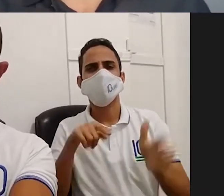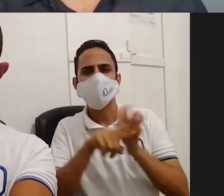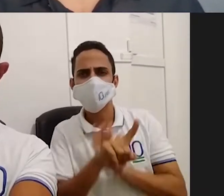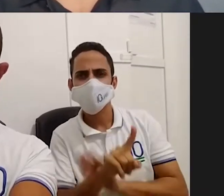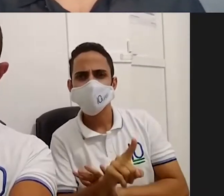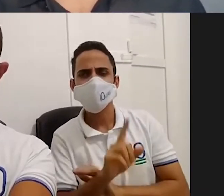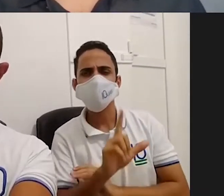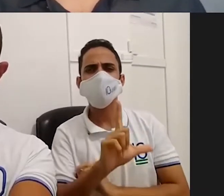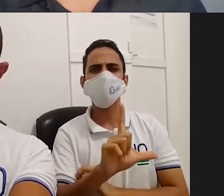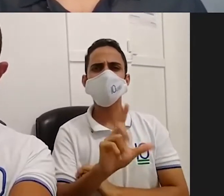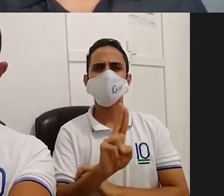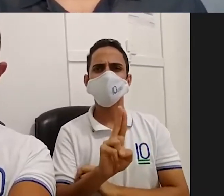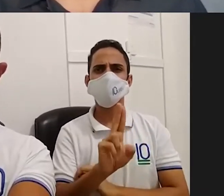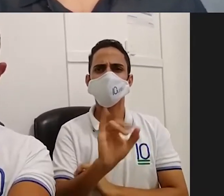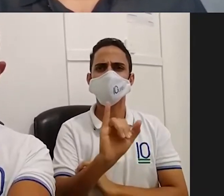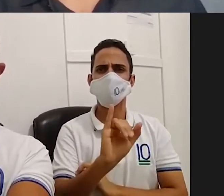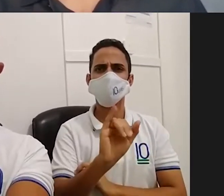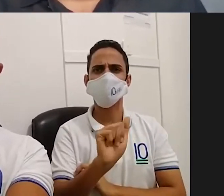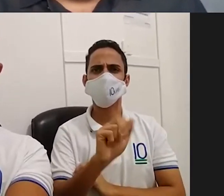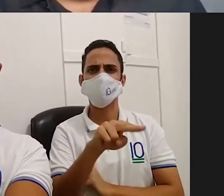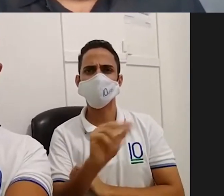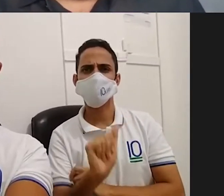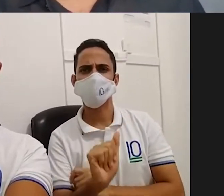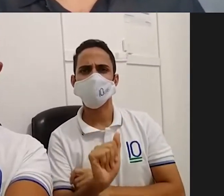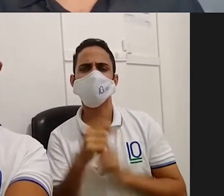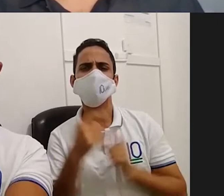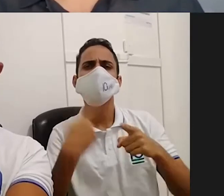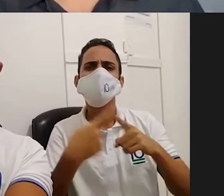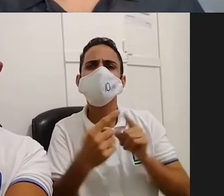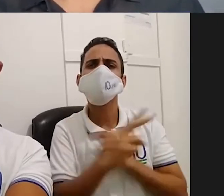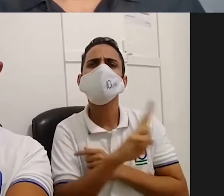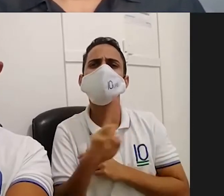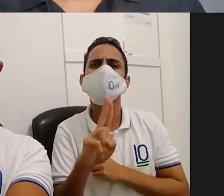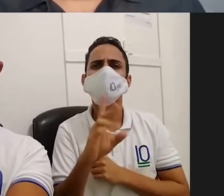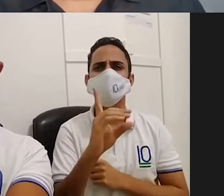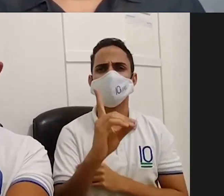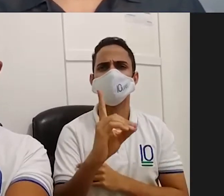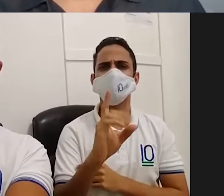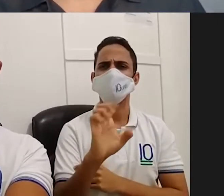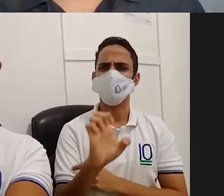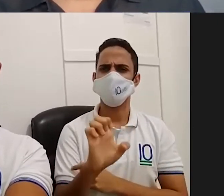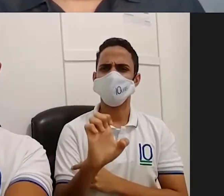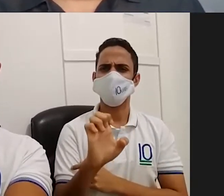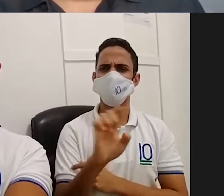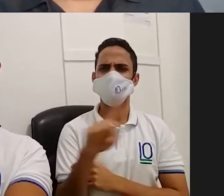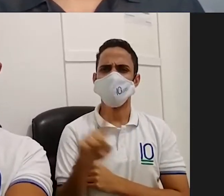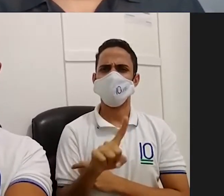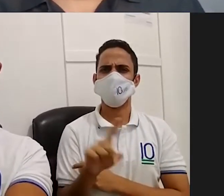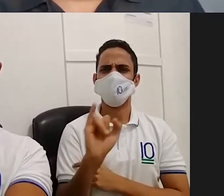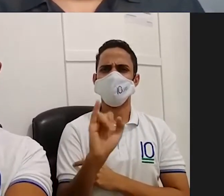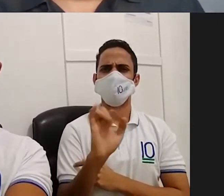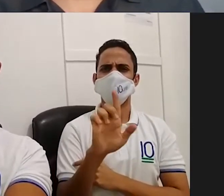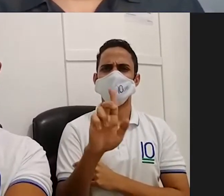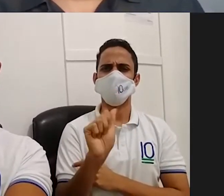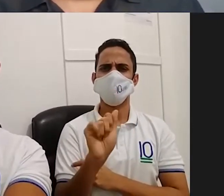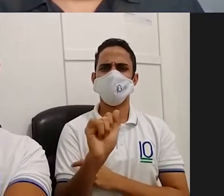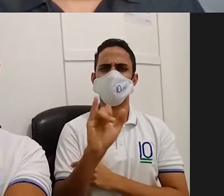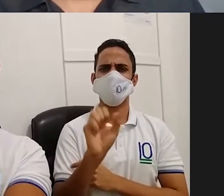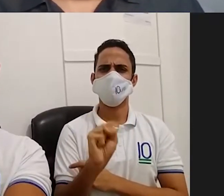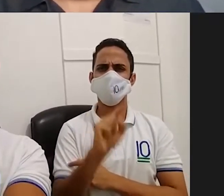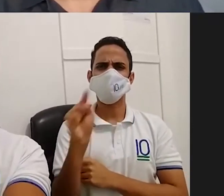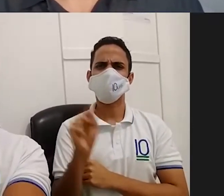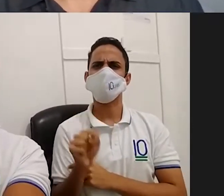e por que este nome 10 Iguais? Por que foi dado esse nome Esse para a nome foi candidatura proposto.